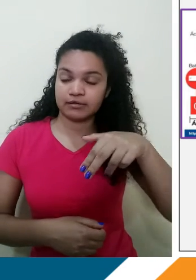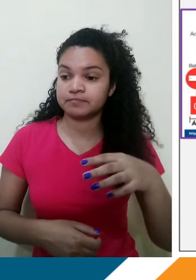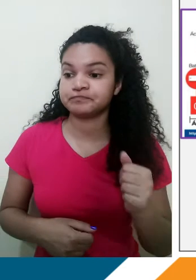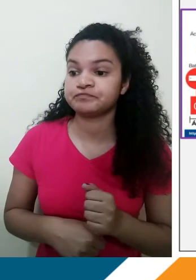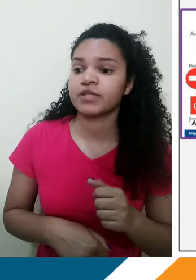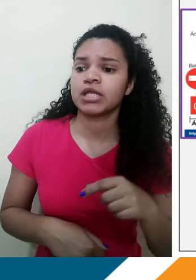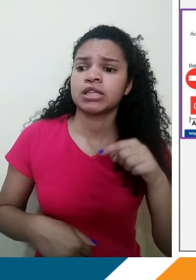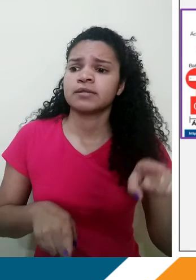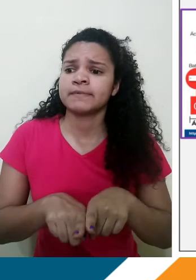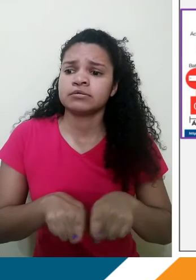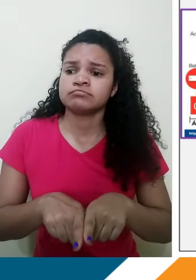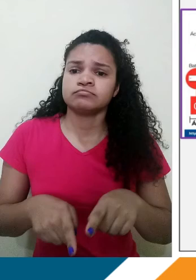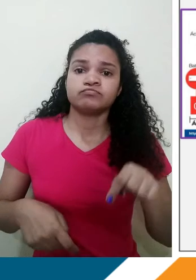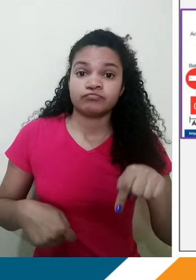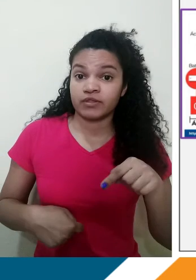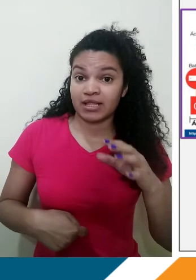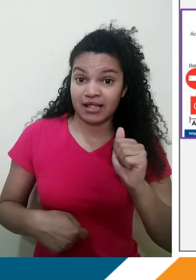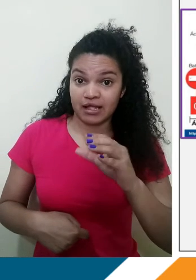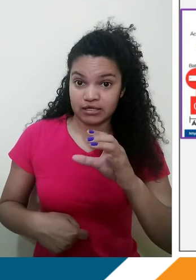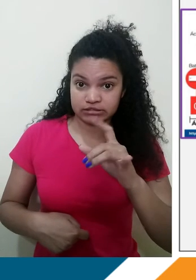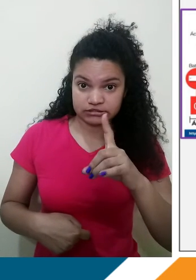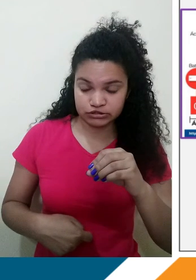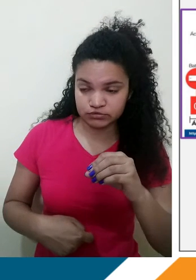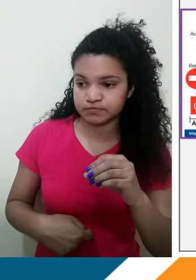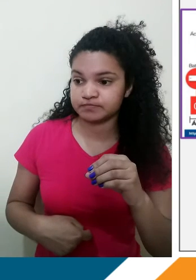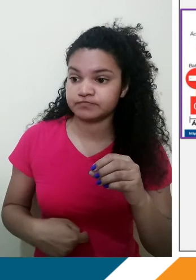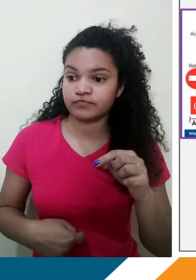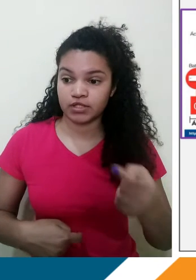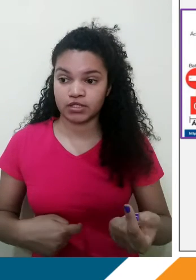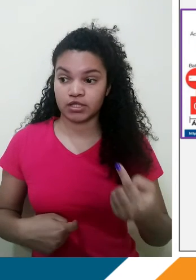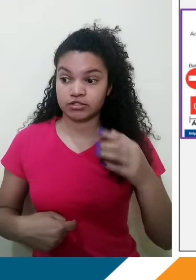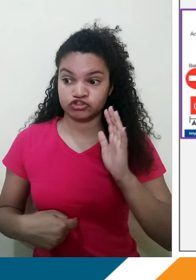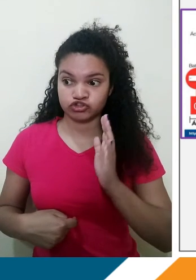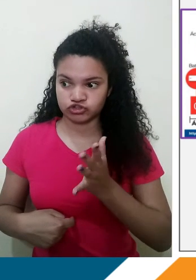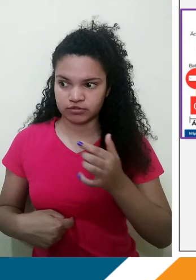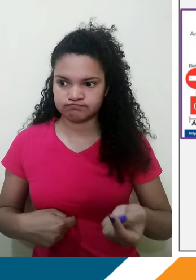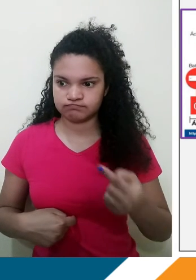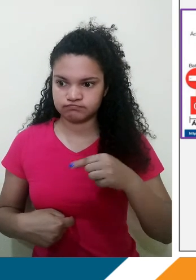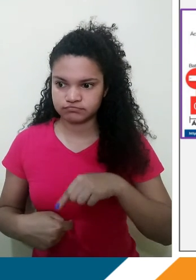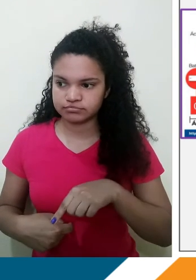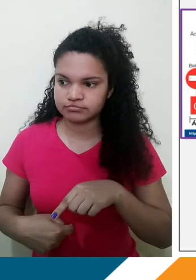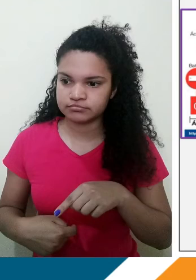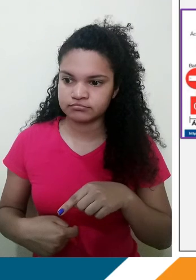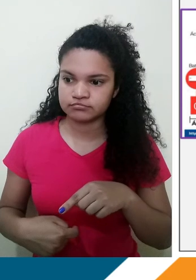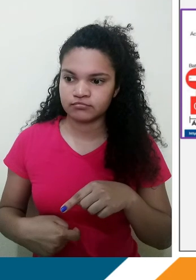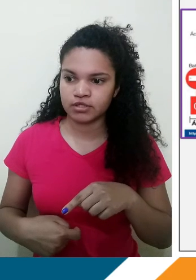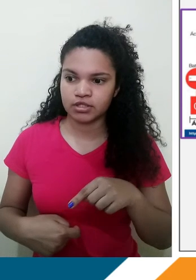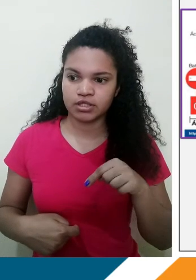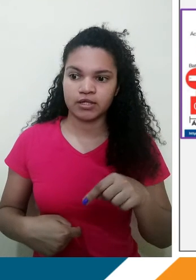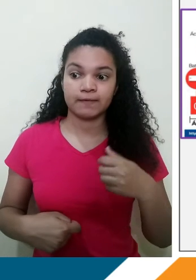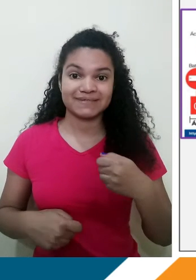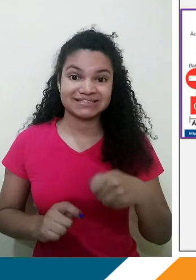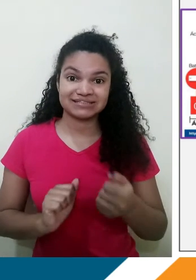pelo estômago, o pH do bolo alimentar, do quimo, deve ser alcalinizado. E nós vamos para a primeira porção